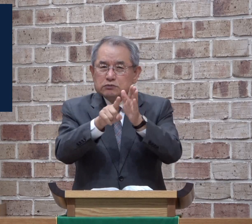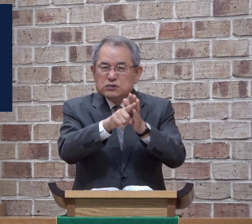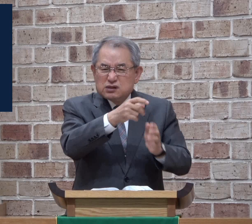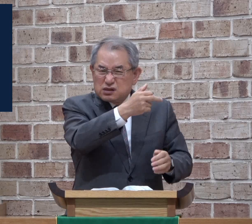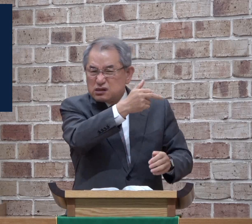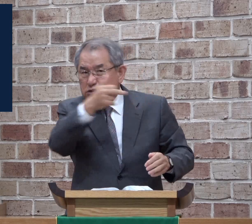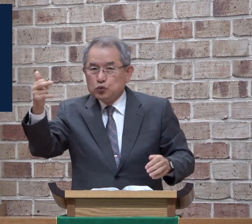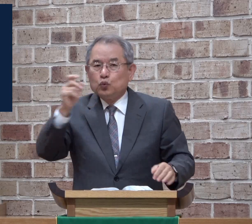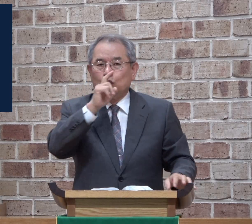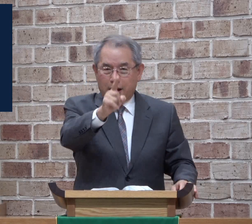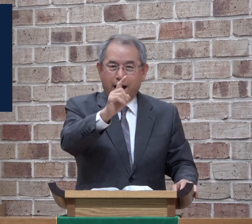크도다.